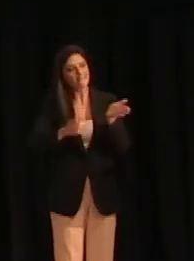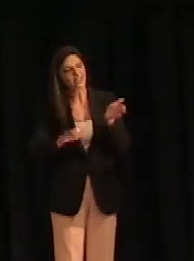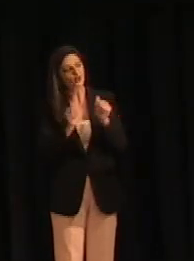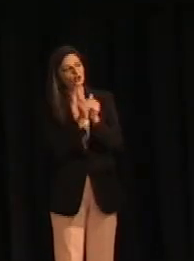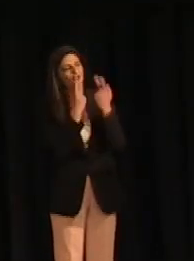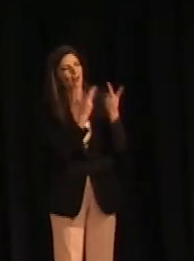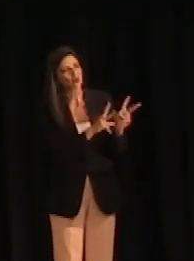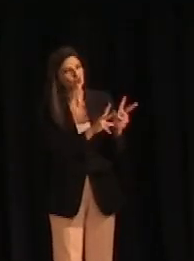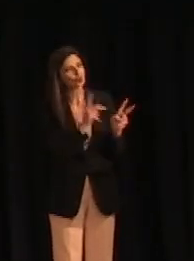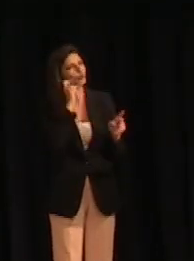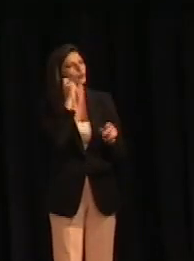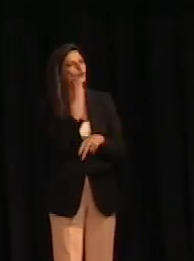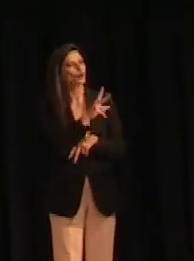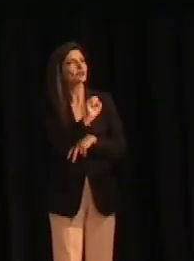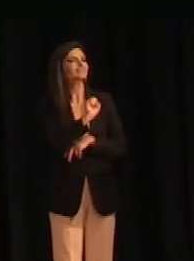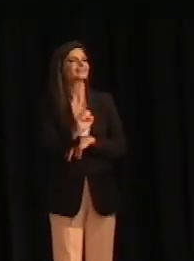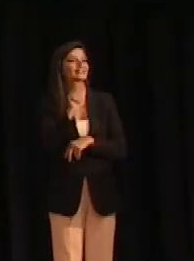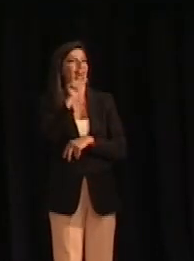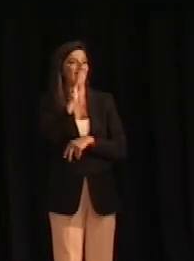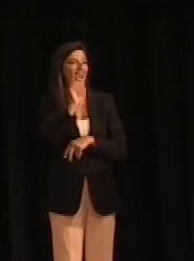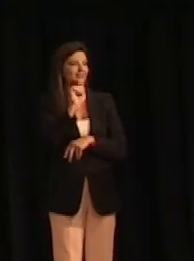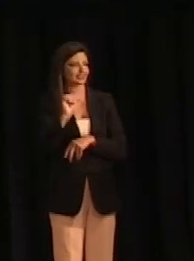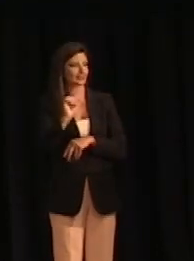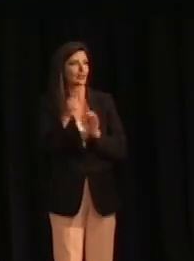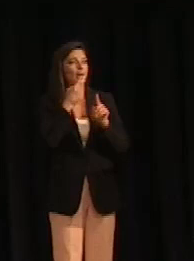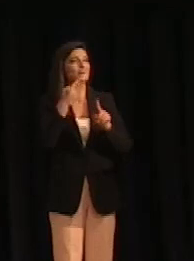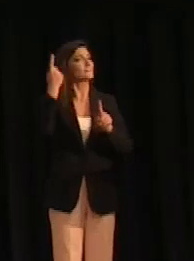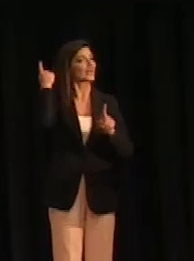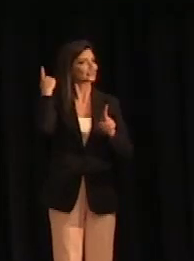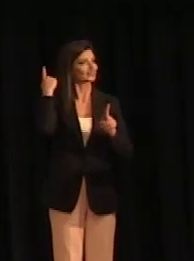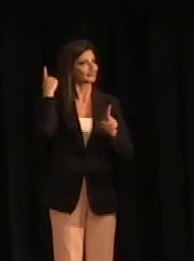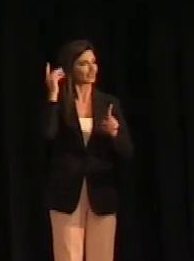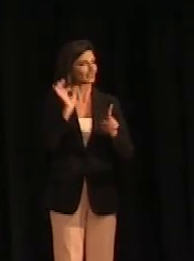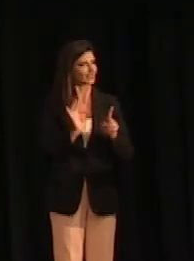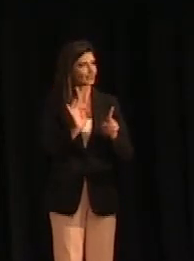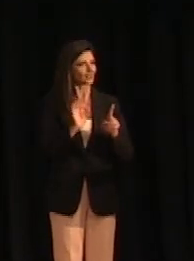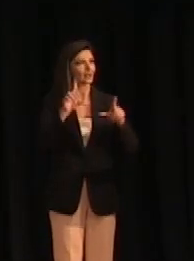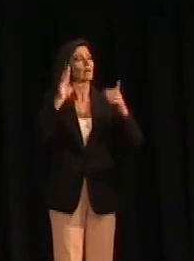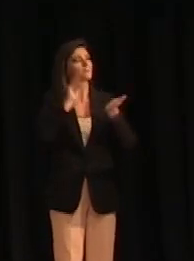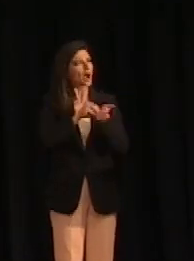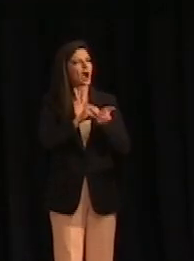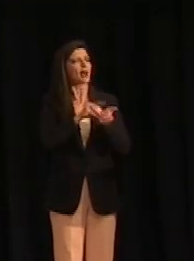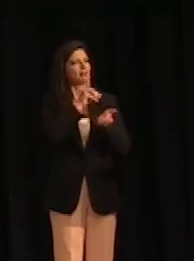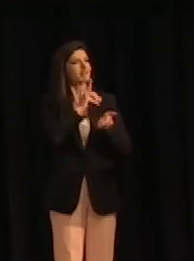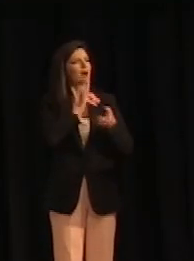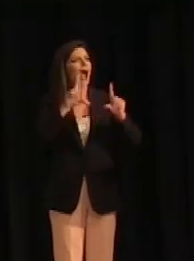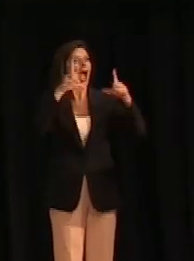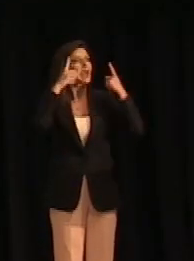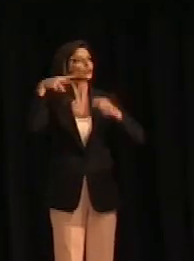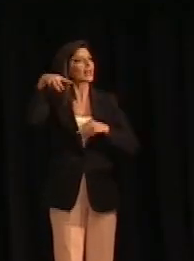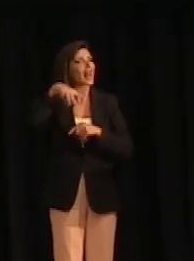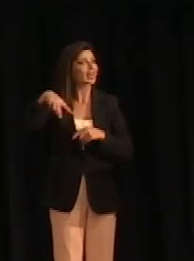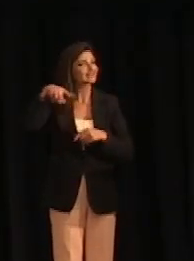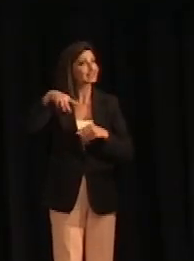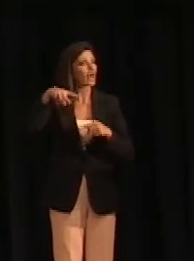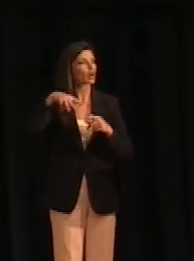έγινε θεσμός. Πέρσι, με την ευλογία του Αγίου Λαζάρου και τη συμπαράσταση όλων των